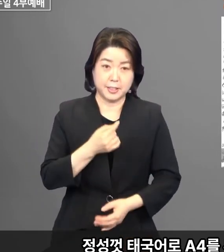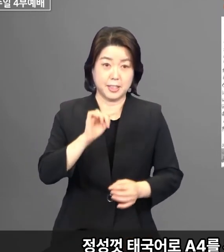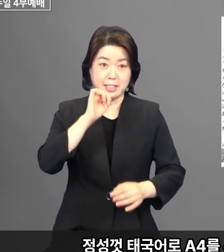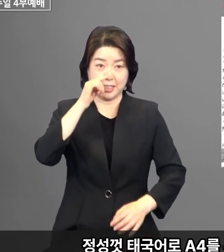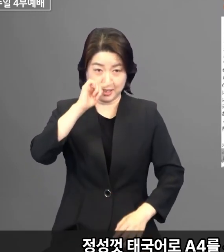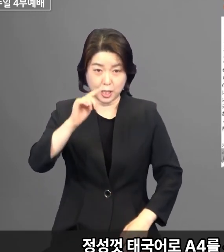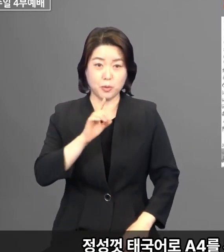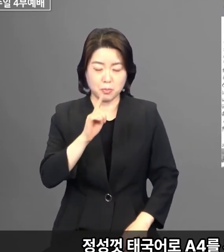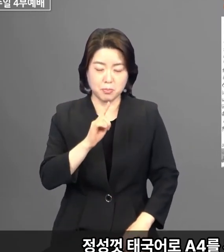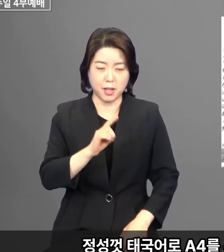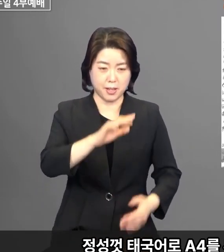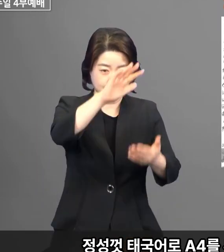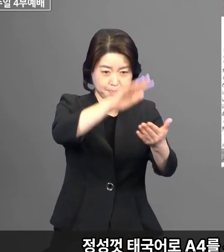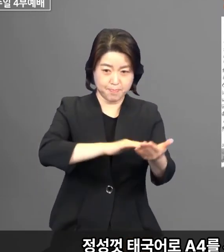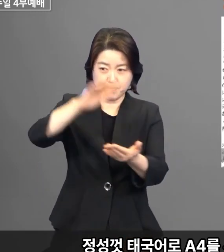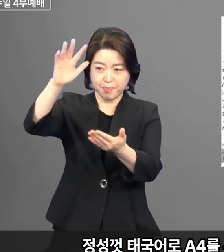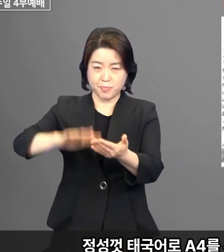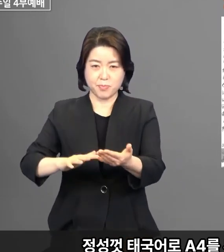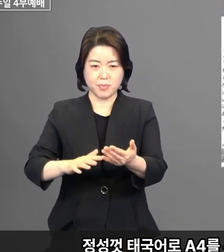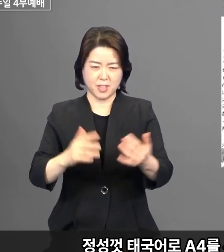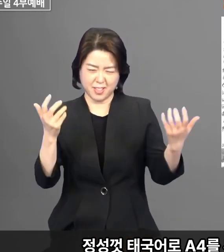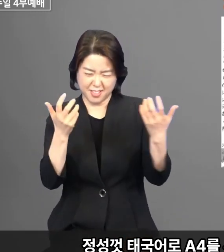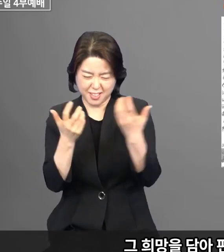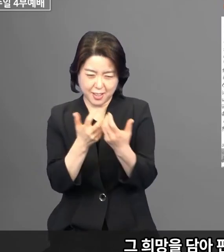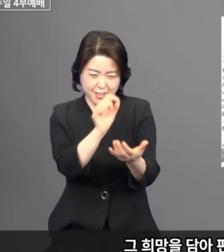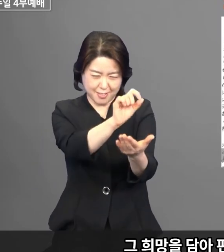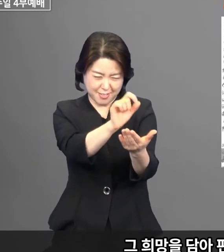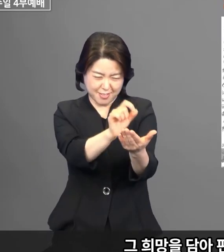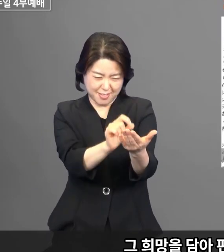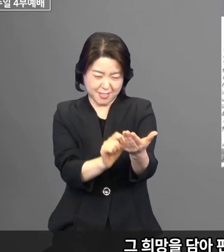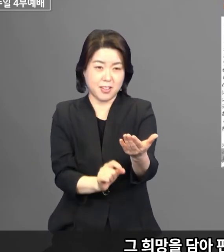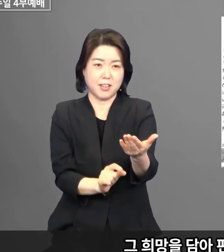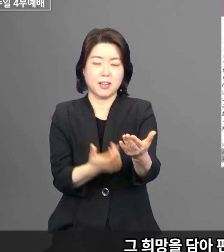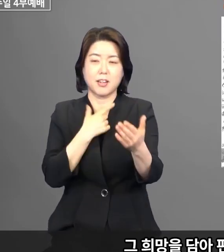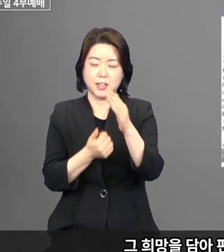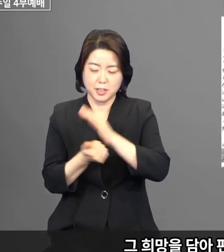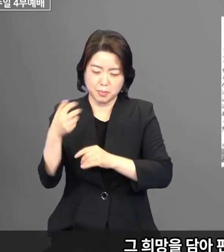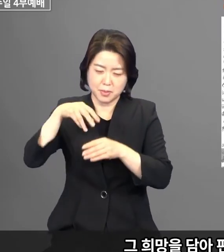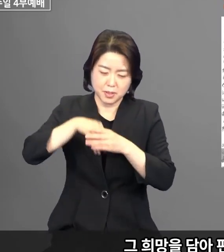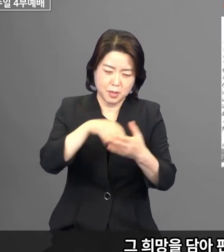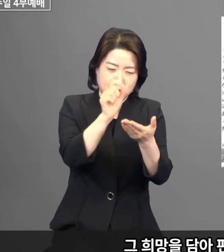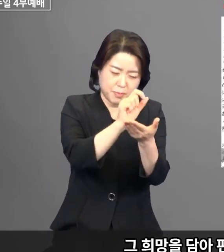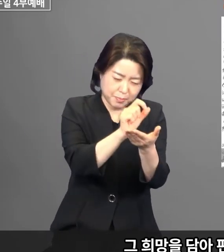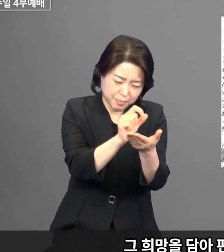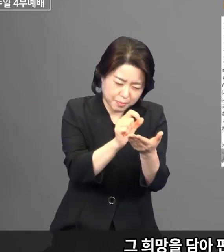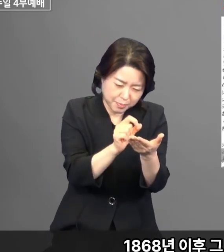태국어로 A4를 2페이지를 가득 채워서 그 희망을 담아 편지를 적었습니다.